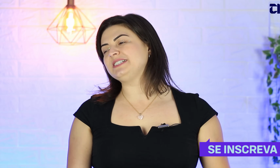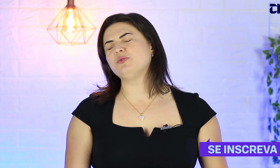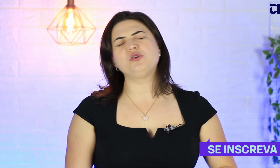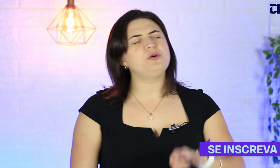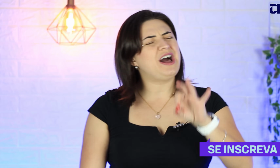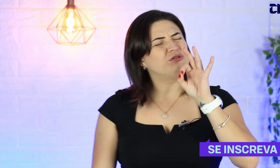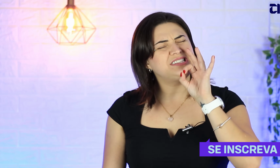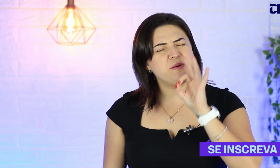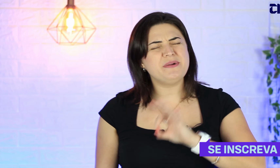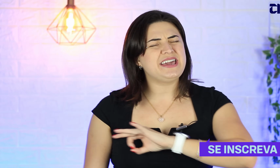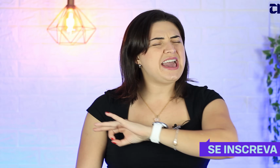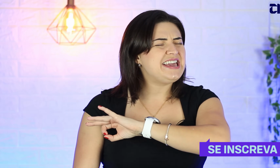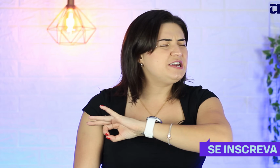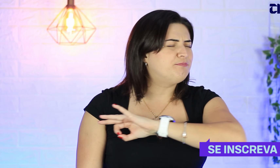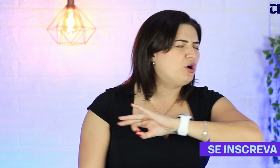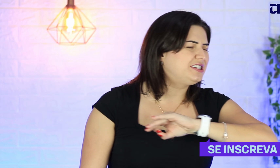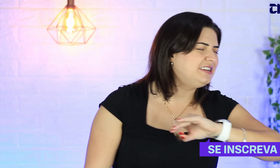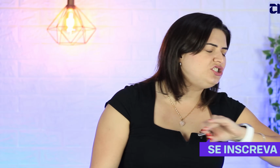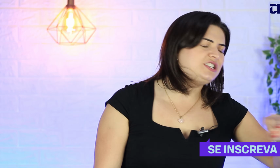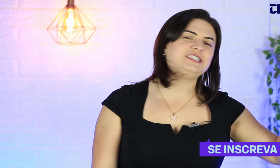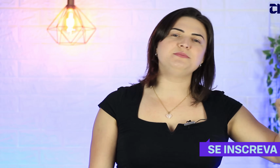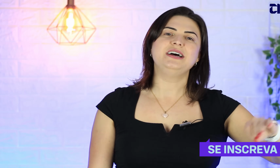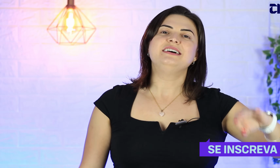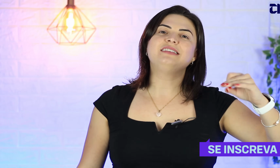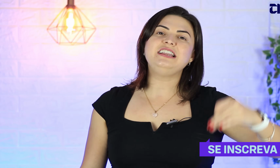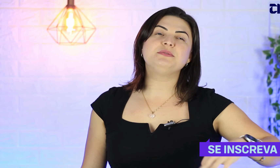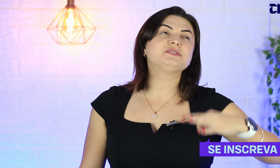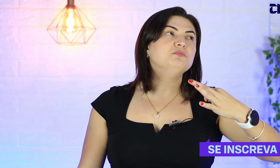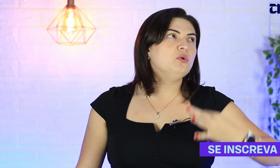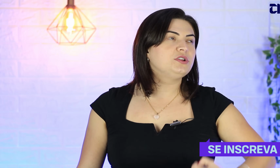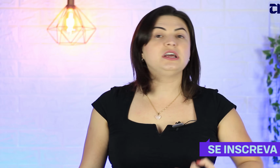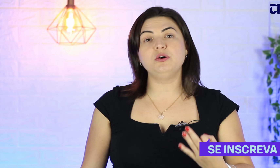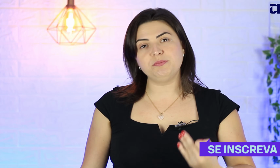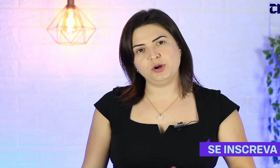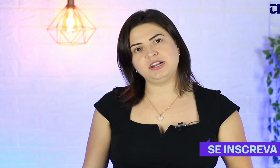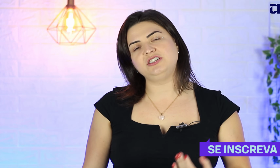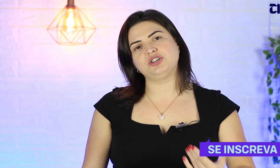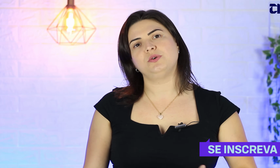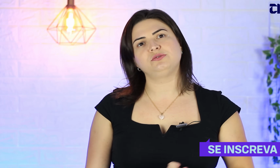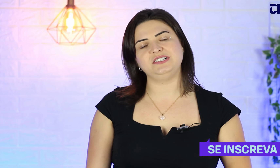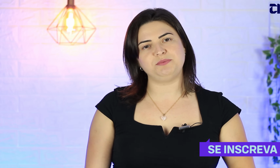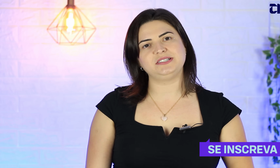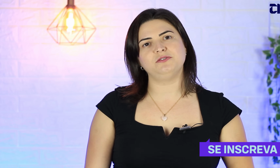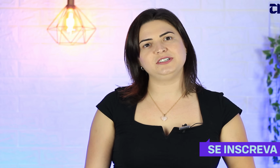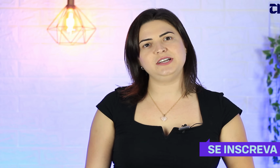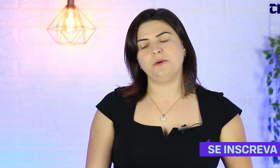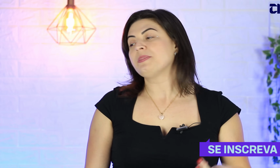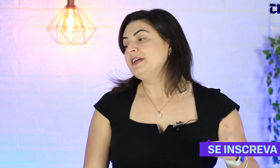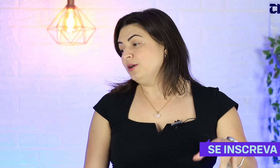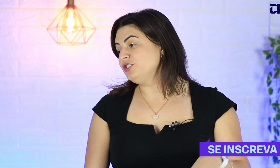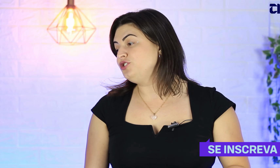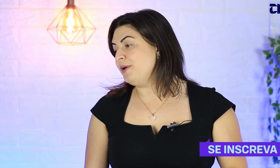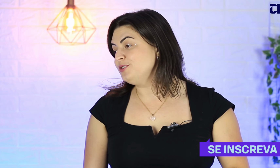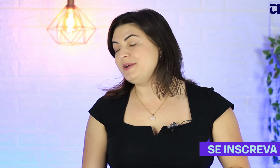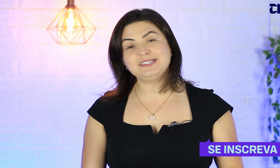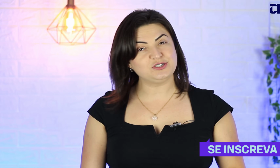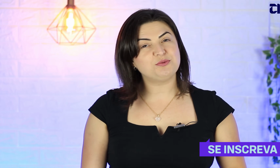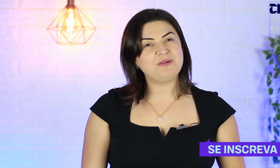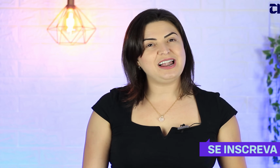expressão corporal também é importantíssima na Libras. Muito tão importante quanto a expressão facial. Então a gente pode pensar sobre uma